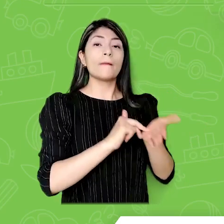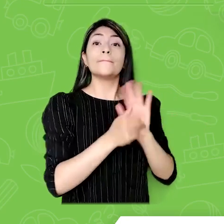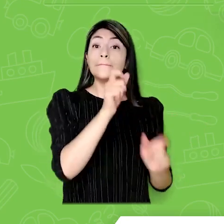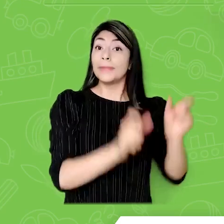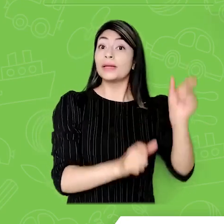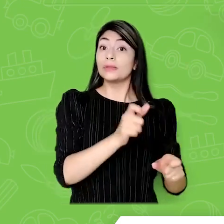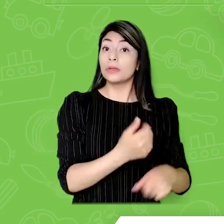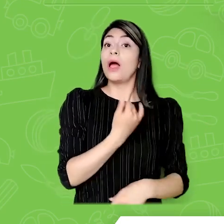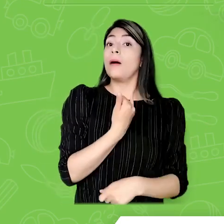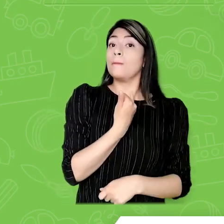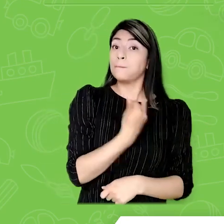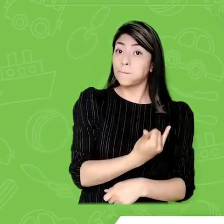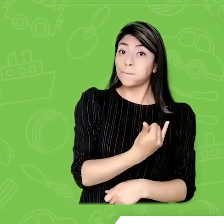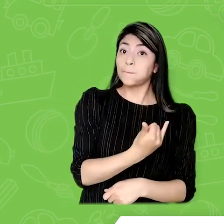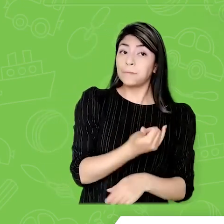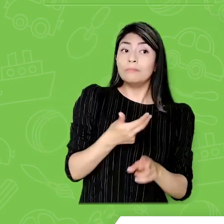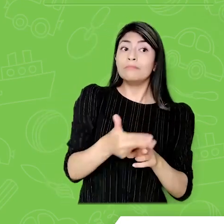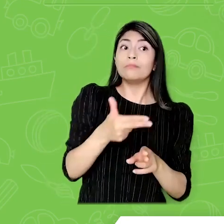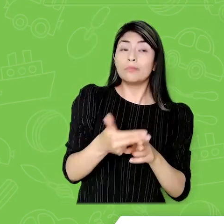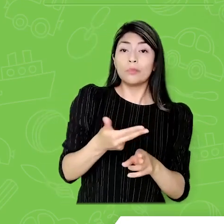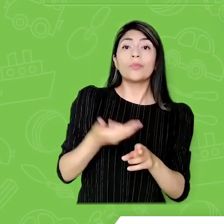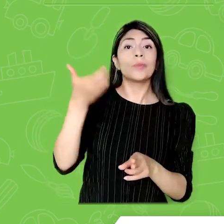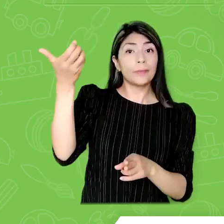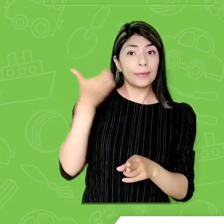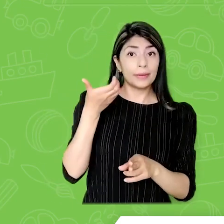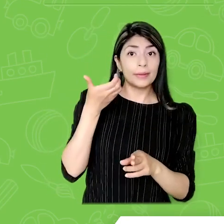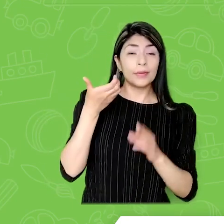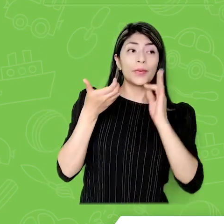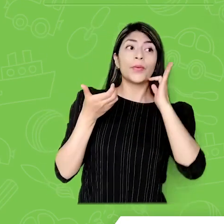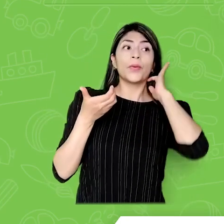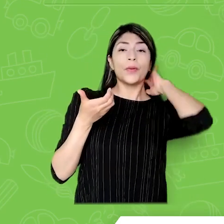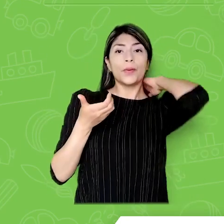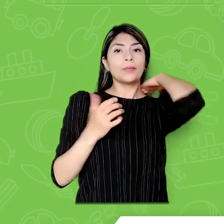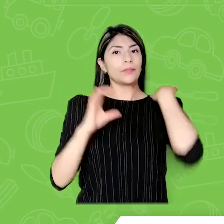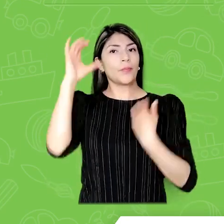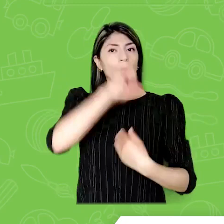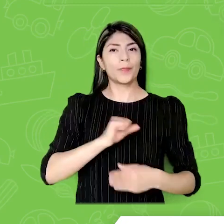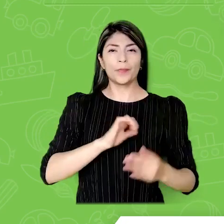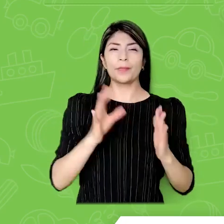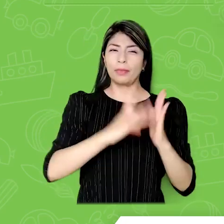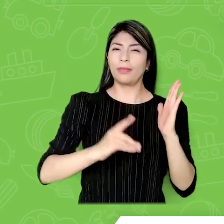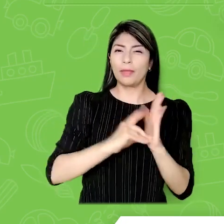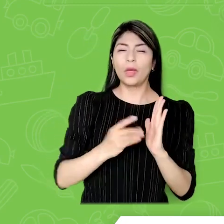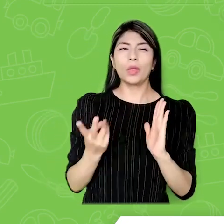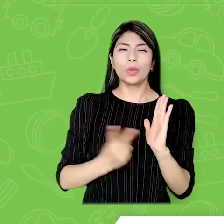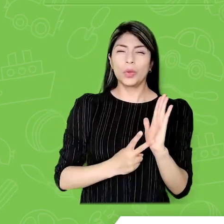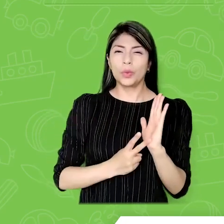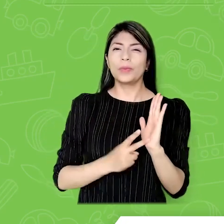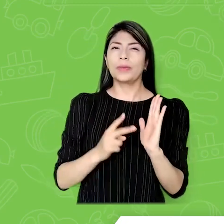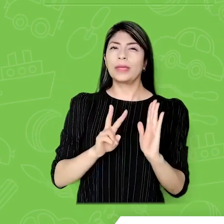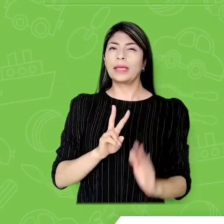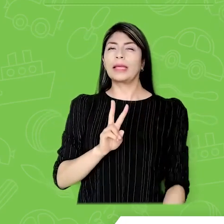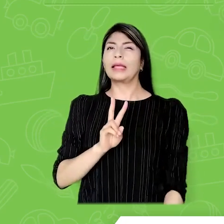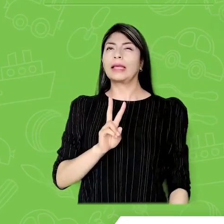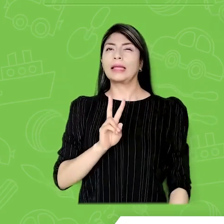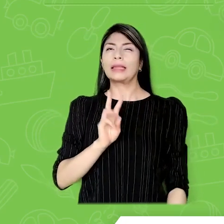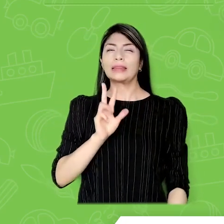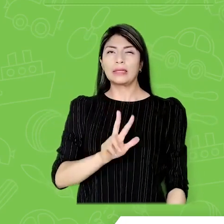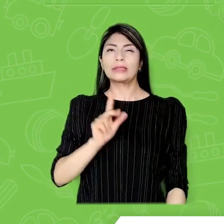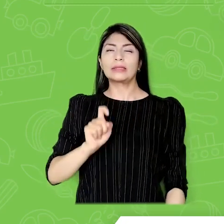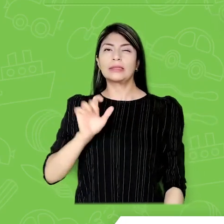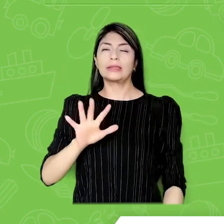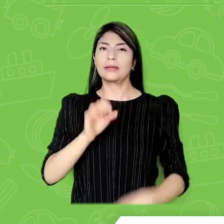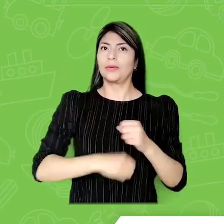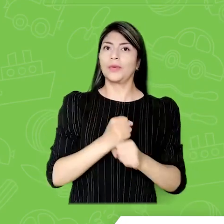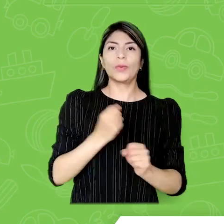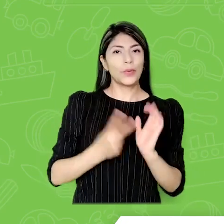prepensionados. Respecto de la aplicación del Decreto 2365 de 2019, para el presente